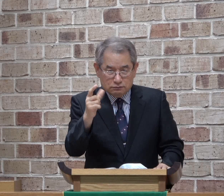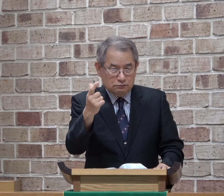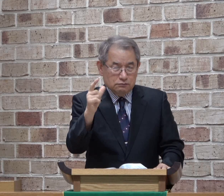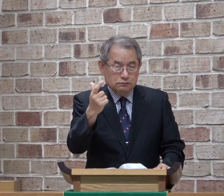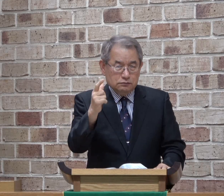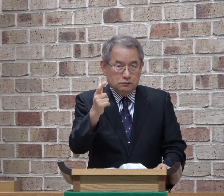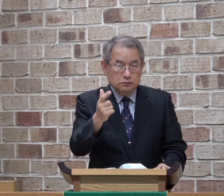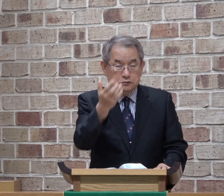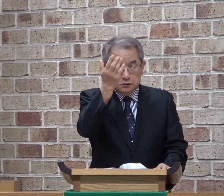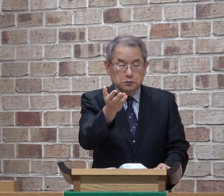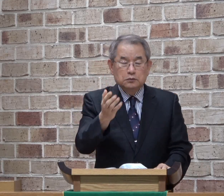1달러에만 있는 것이 아니라